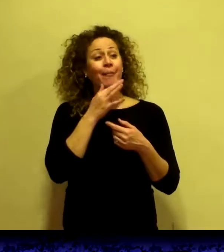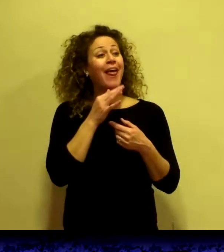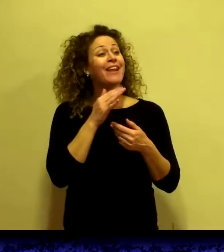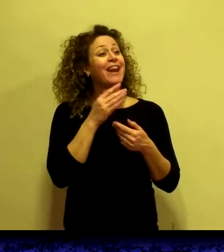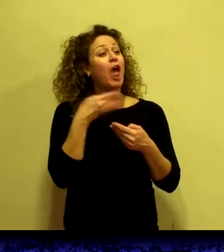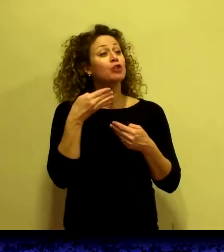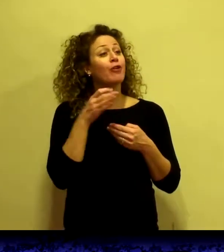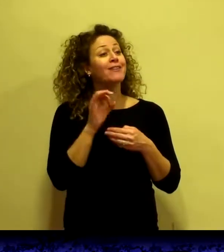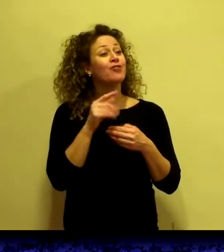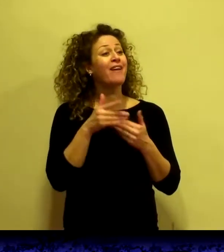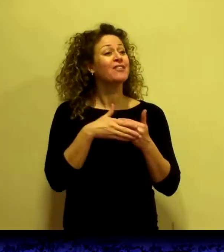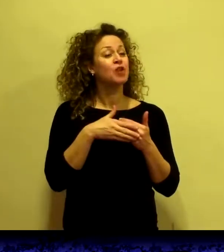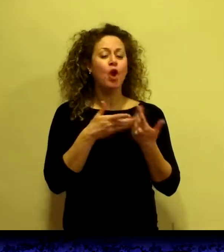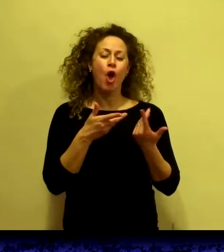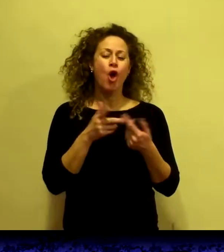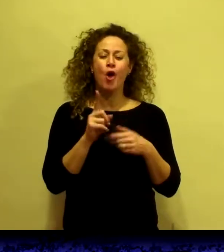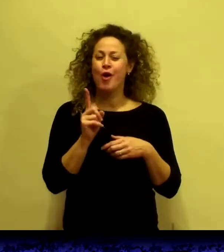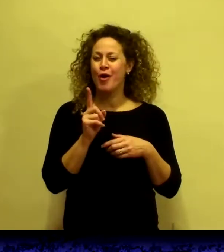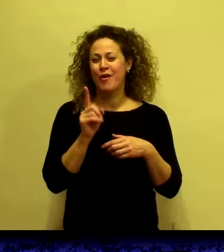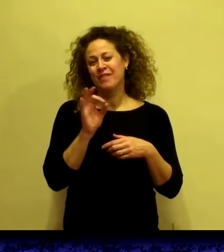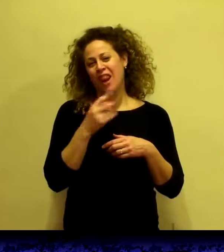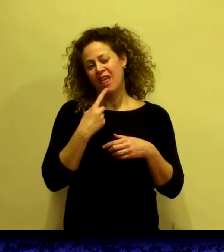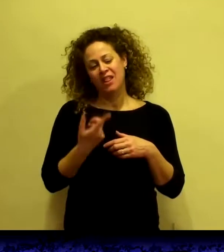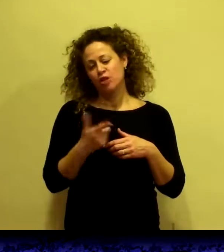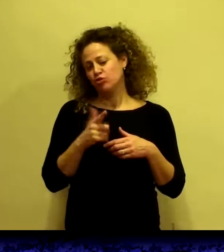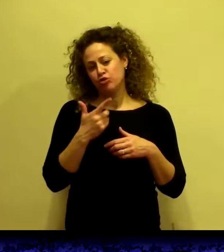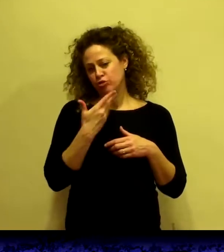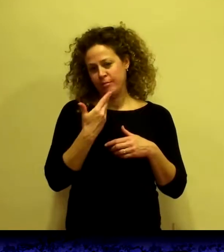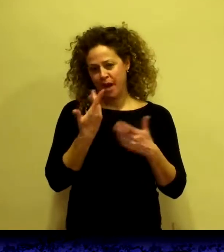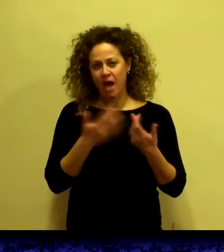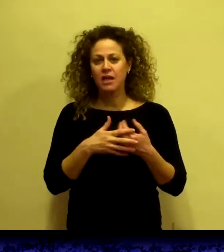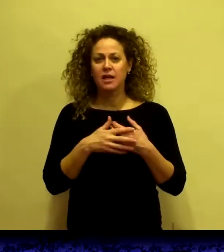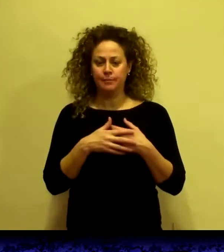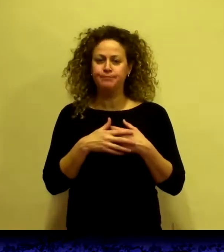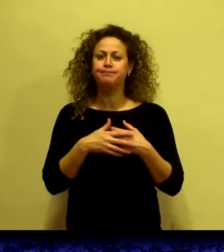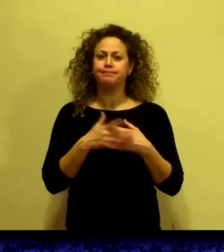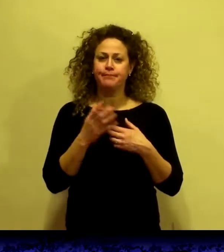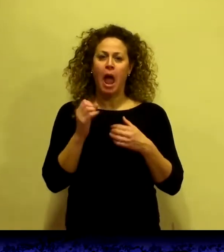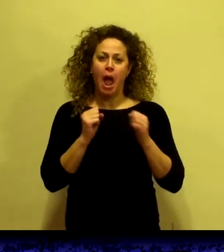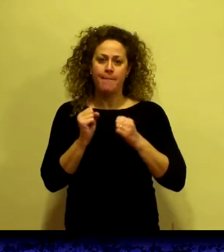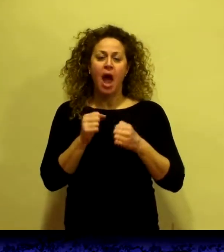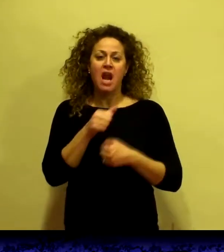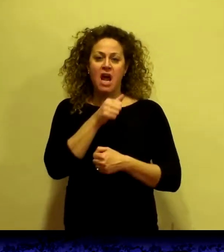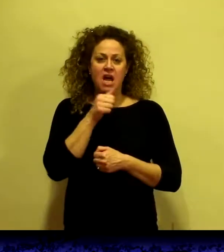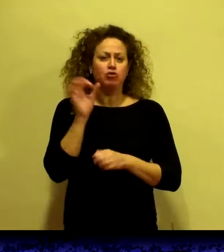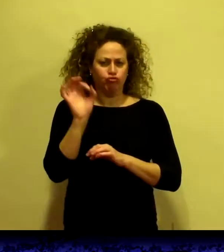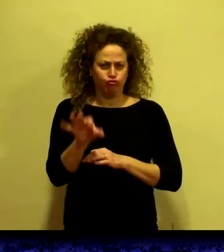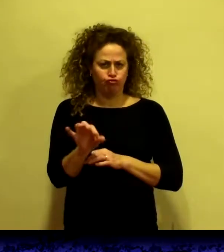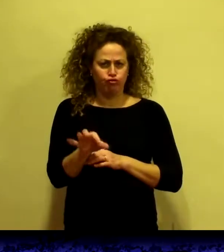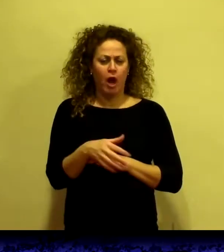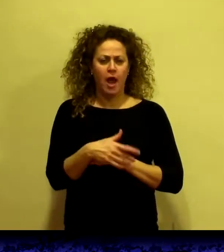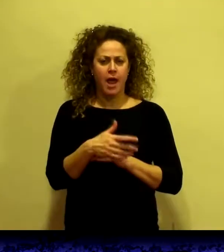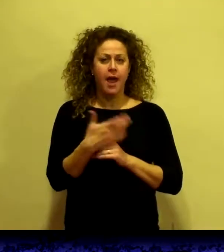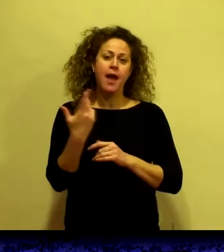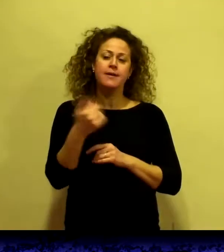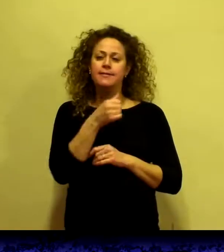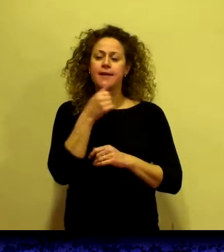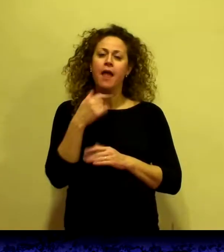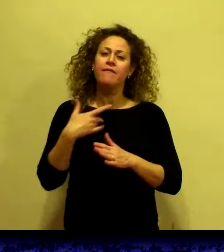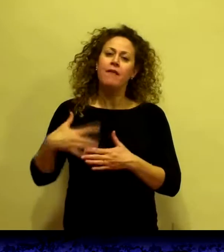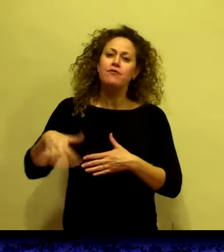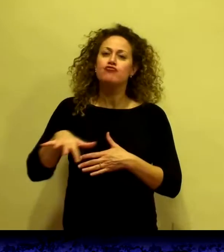ristorante. No, non c'è, peccato. Neanche un bar, ma sì, un bar c'è. Ci vorrebbe una bella, non so, merenderia